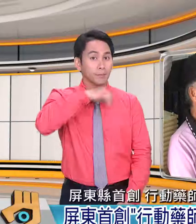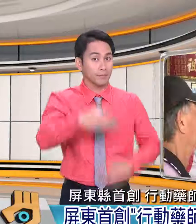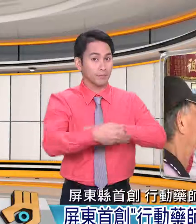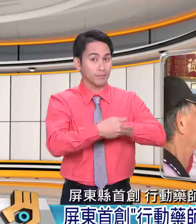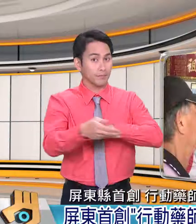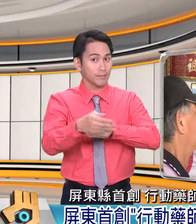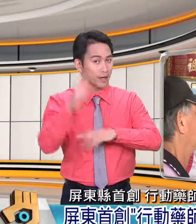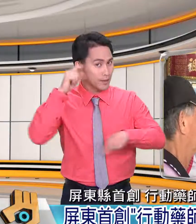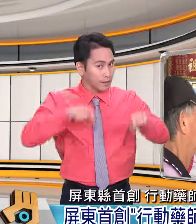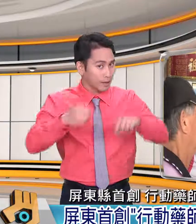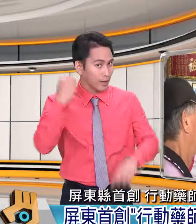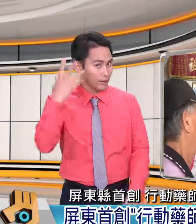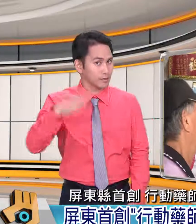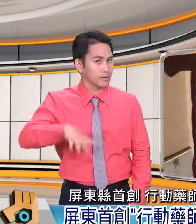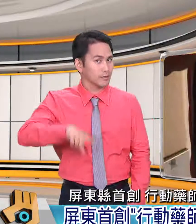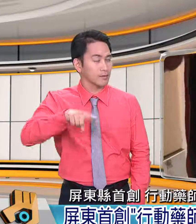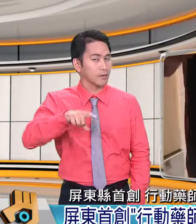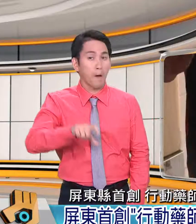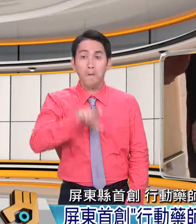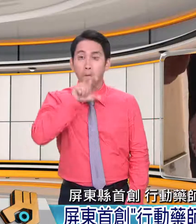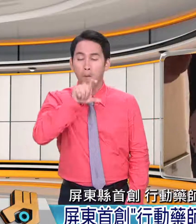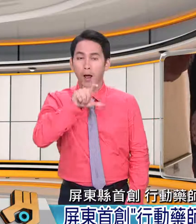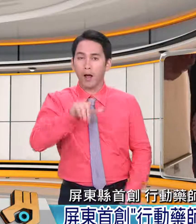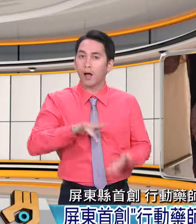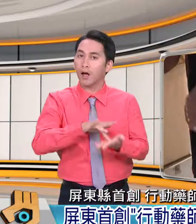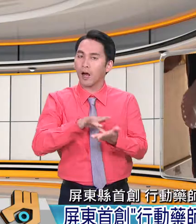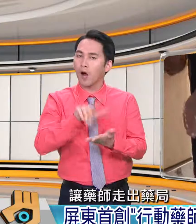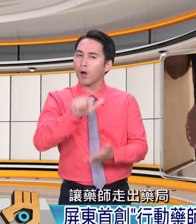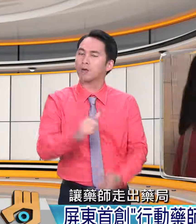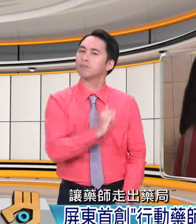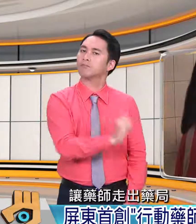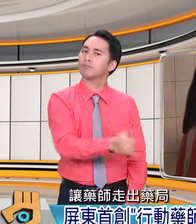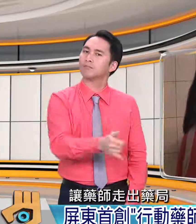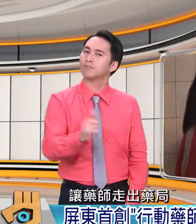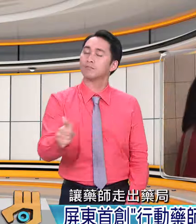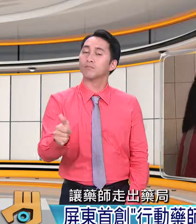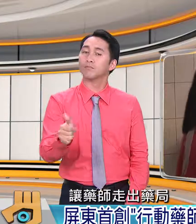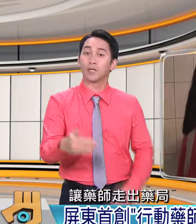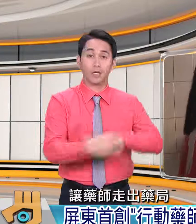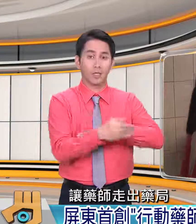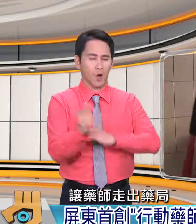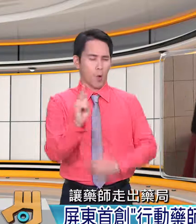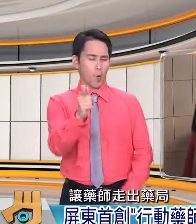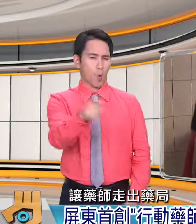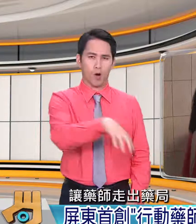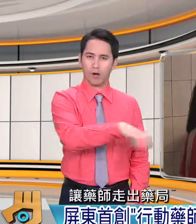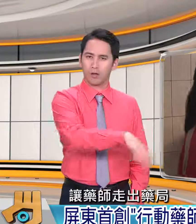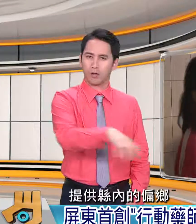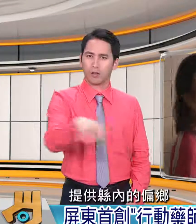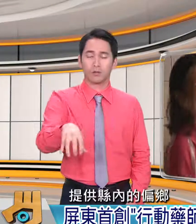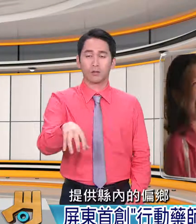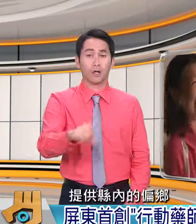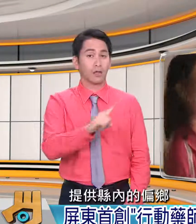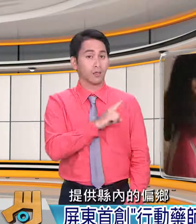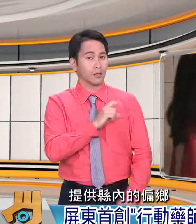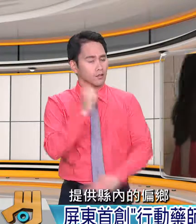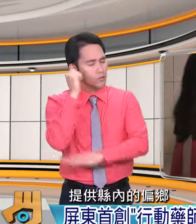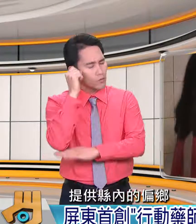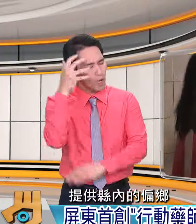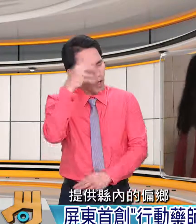屏东县首创行动药师计划，让药师走出药局，提供县内的偏乡